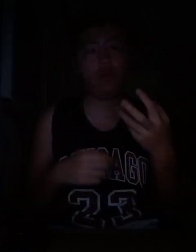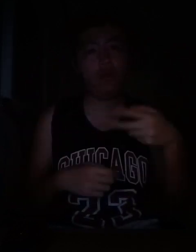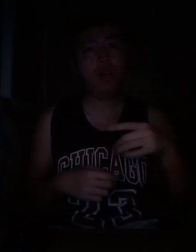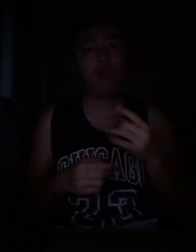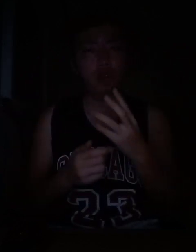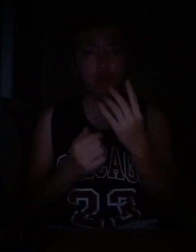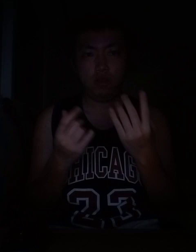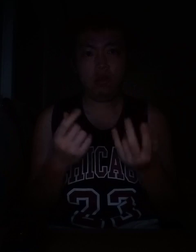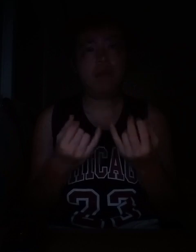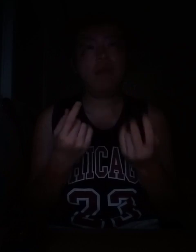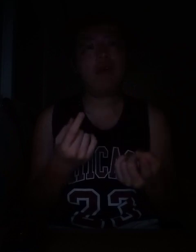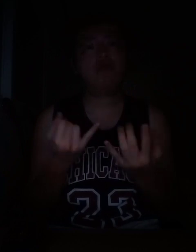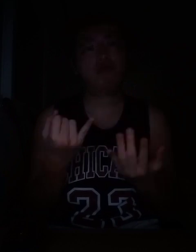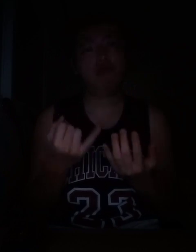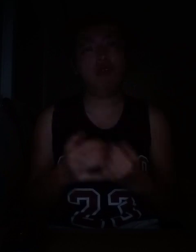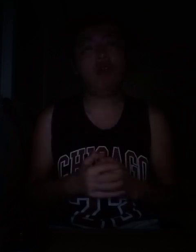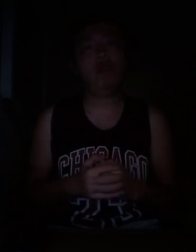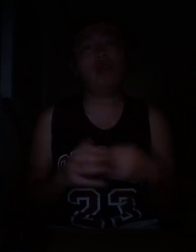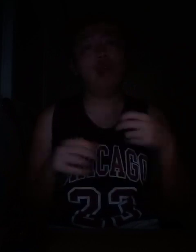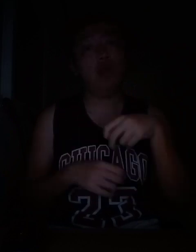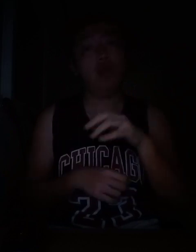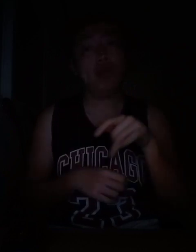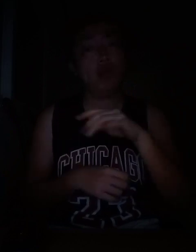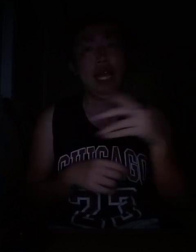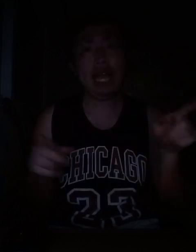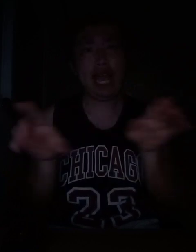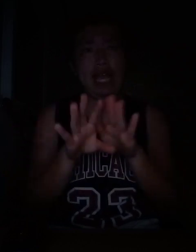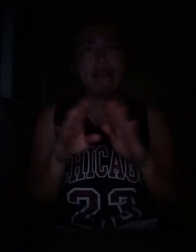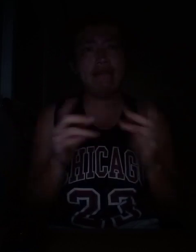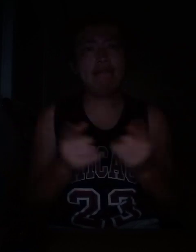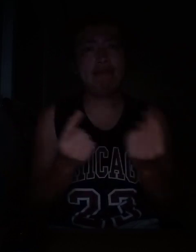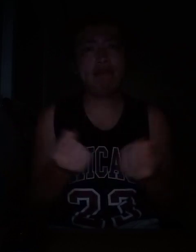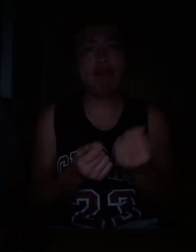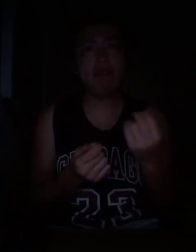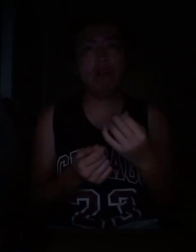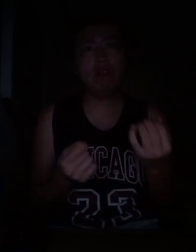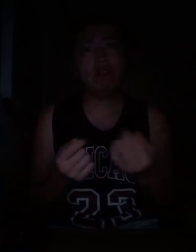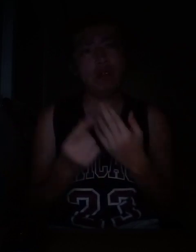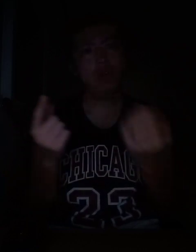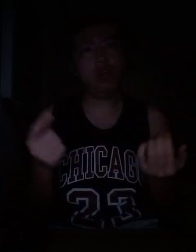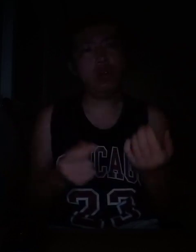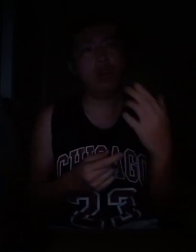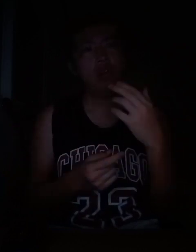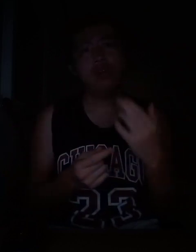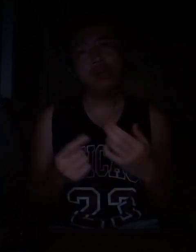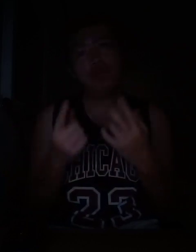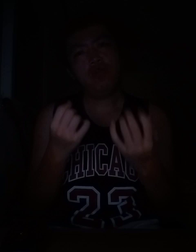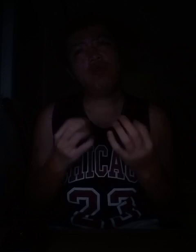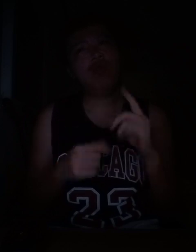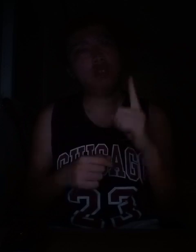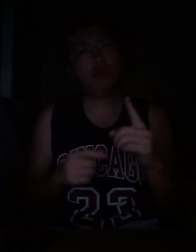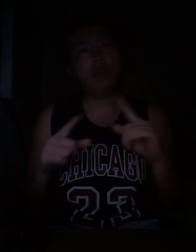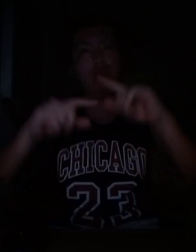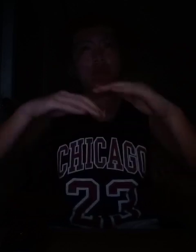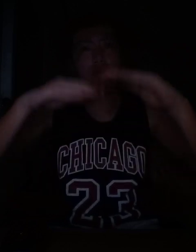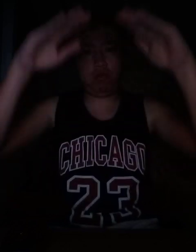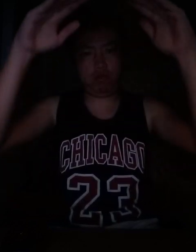2,160원. 기본 배송비와 합친 총 배송비는 다른 지방보다 6.1배 높았습니다.